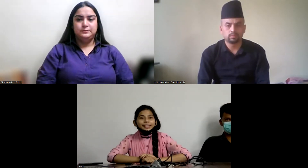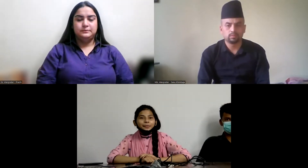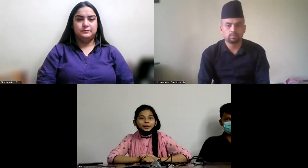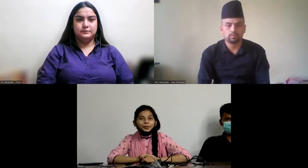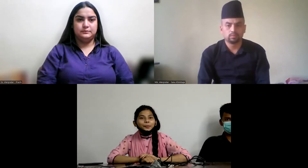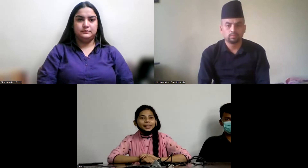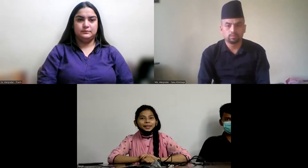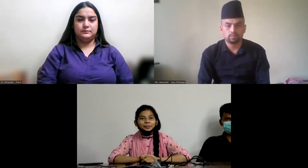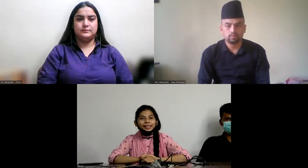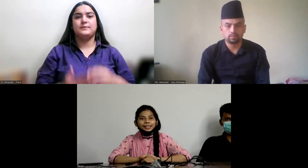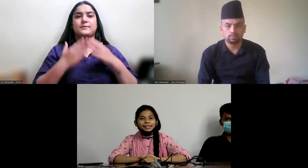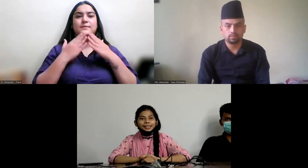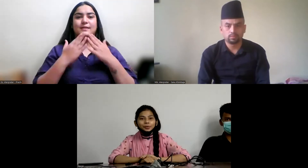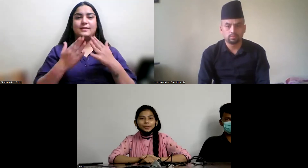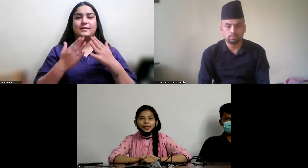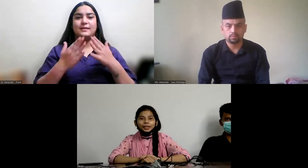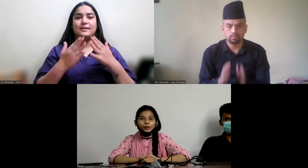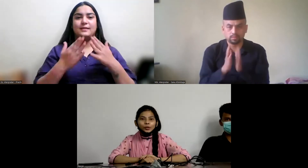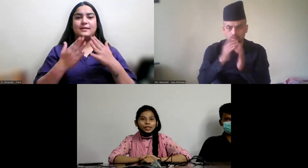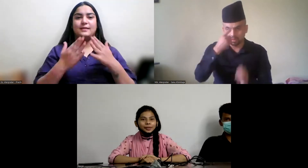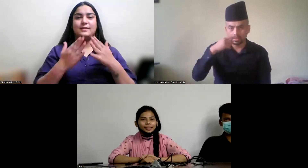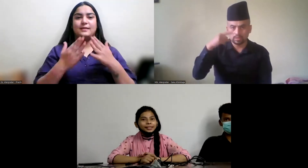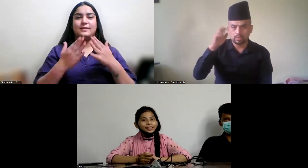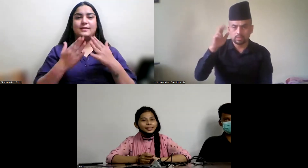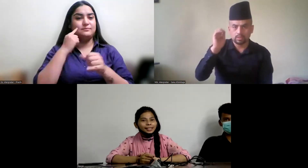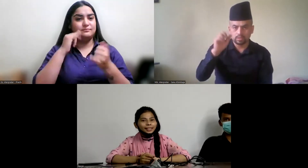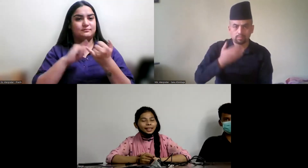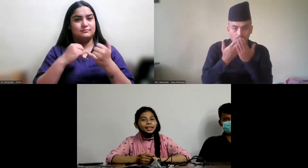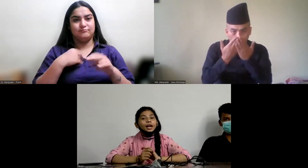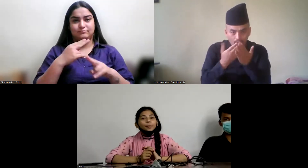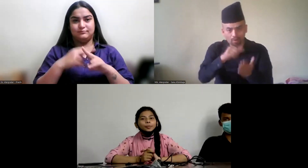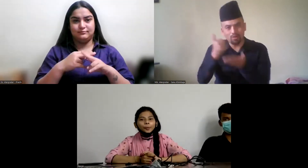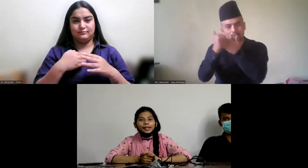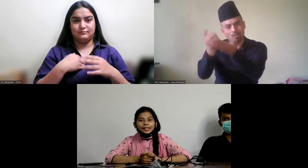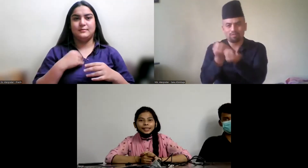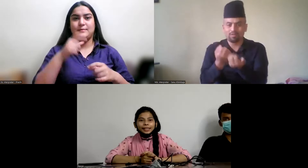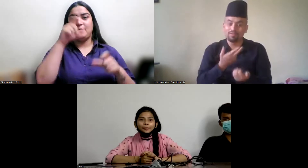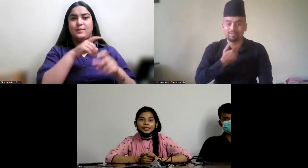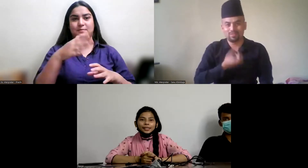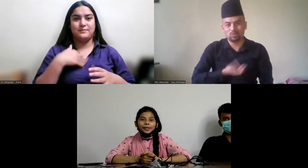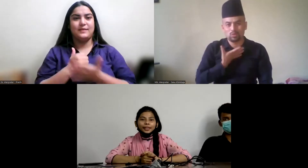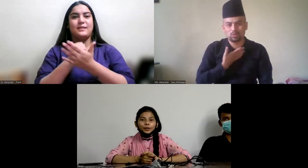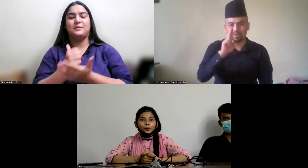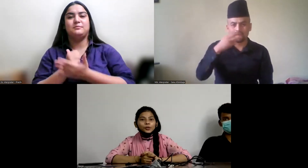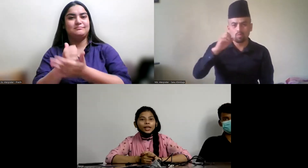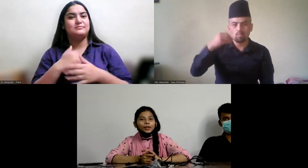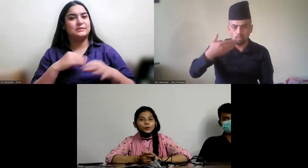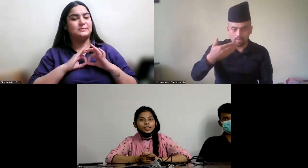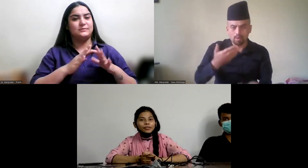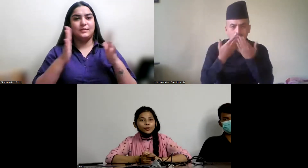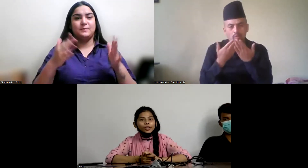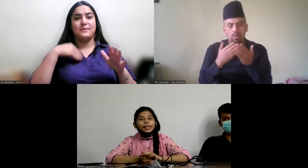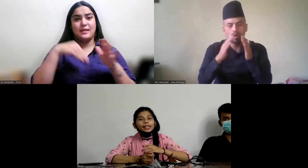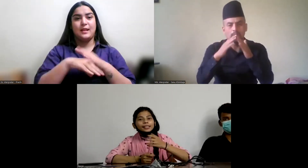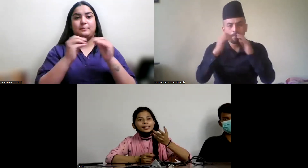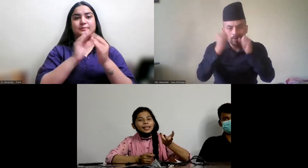जी इन सभी को, मेरा नाम नरगिस है। मुझे पढ़ना और दूसरों की मदद करना अच्छा लगता है। मैं भोपाल शहर की एक बस्ती में रहती हूँ, जहाँ